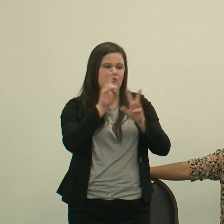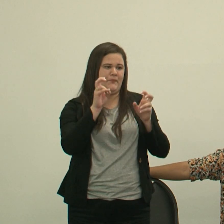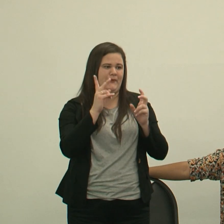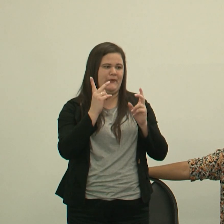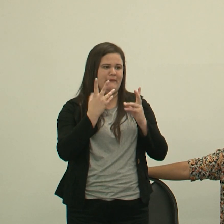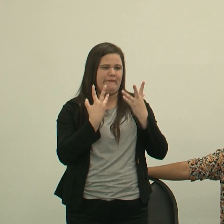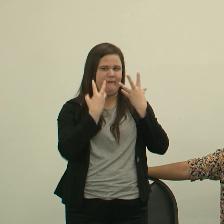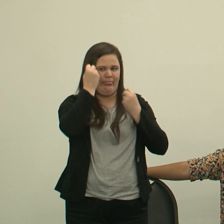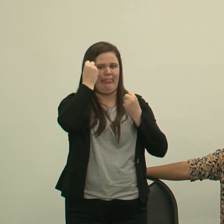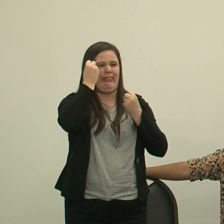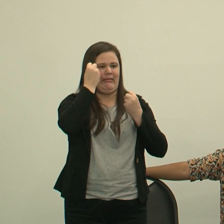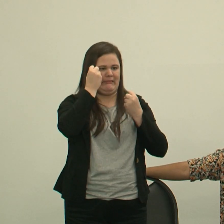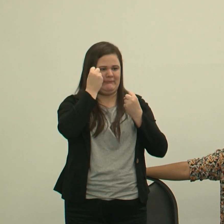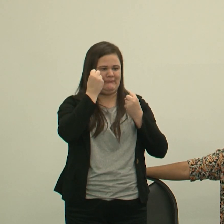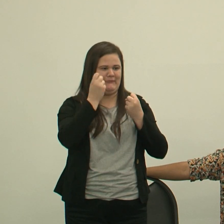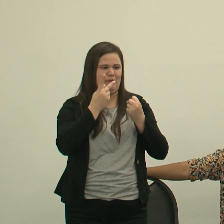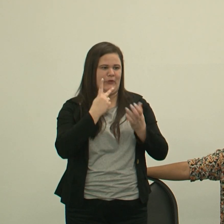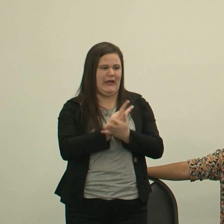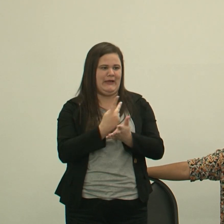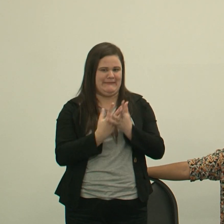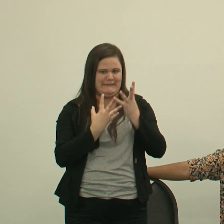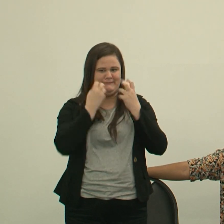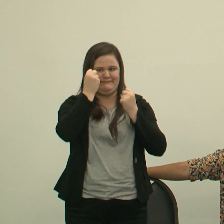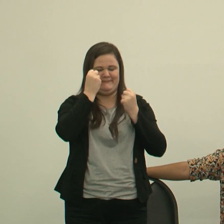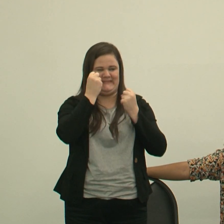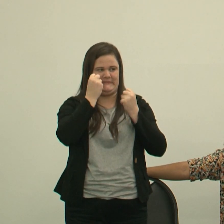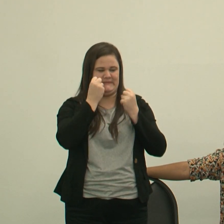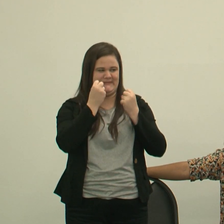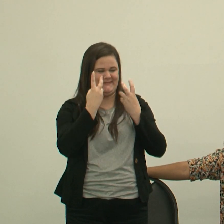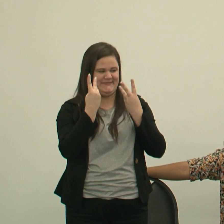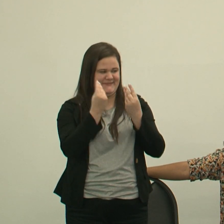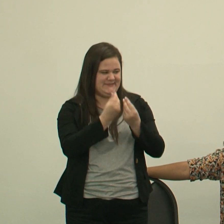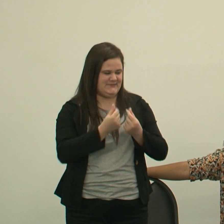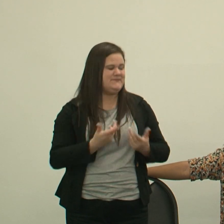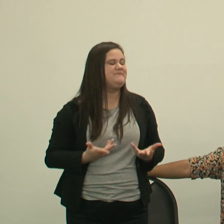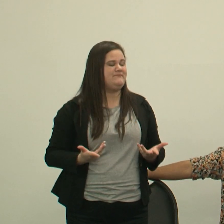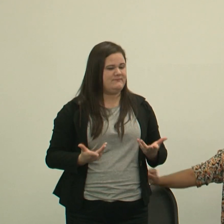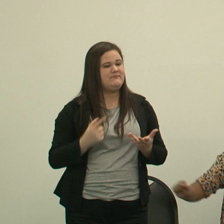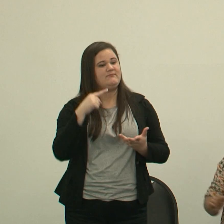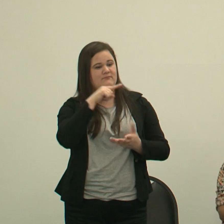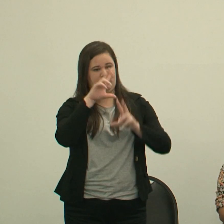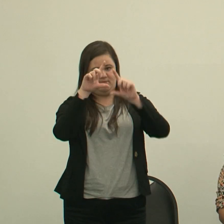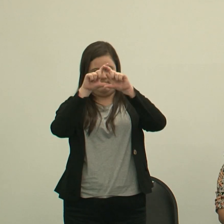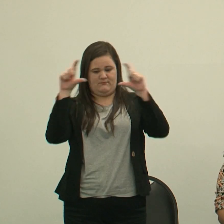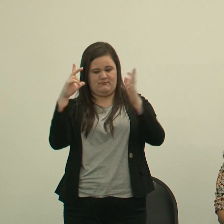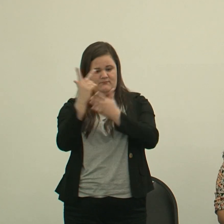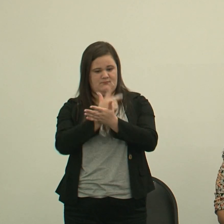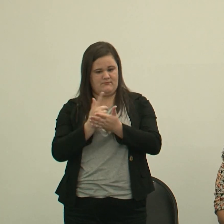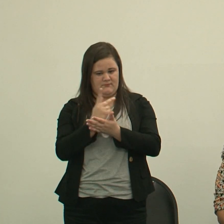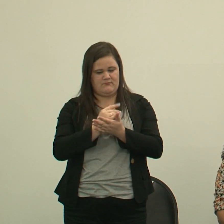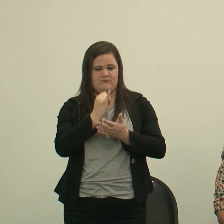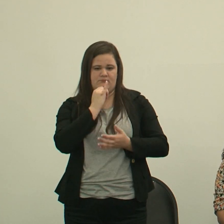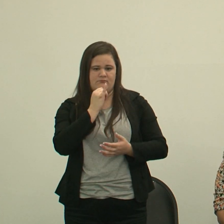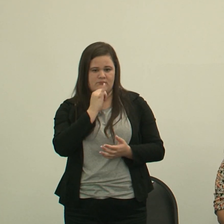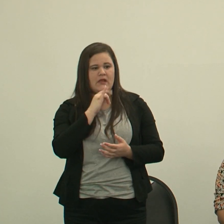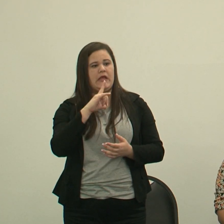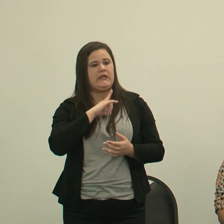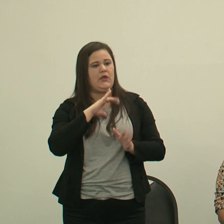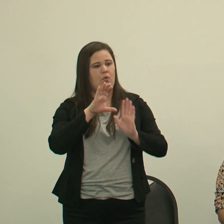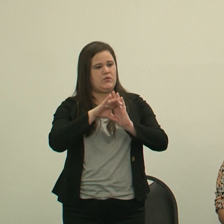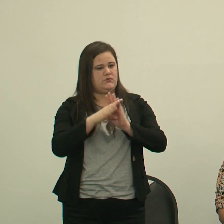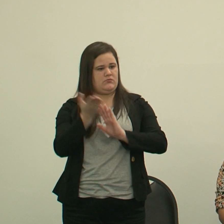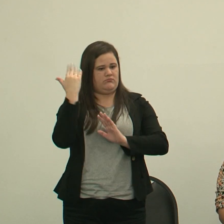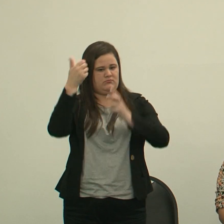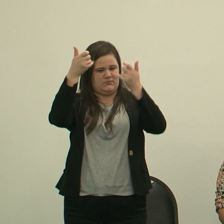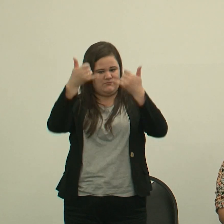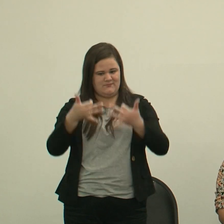a vergonha alheia, né, que ele sentiu aí pela outra. Então, nessa tirinha, por exemplo, a gente vê todos aqueles conceitos